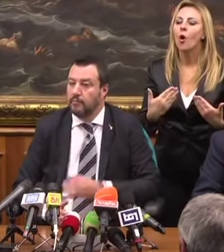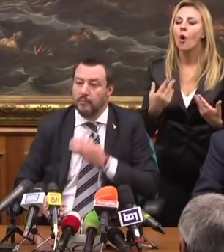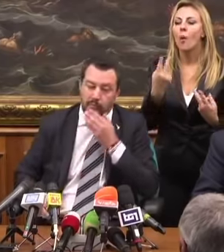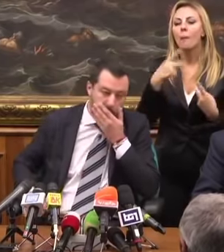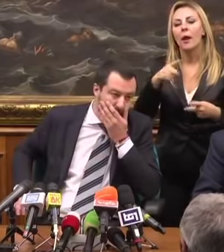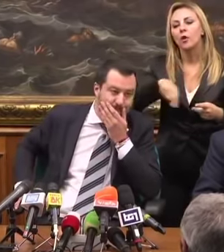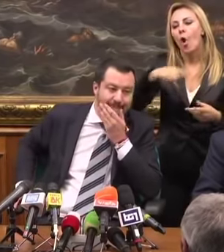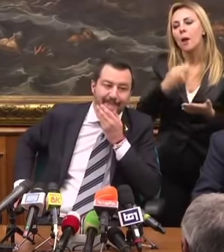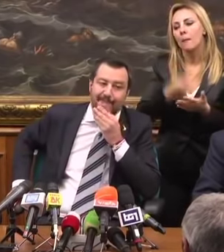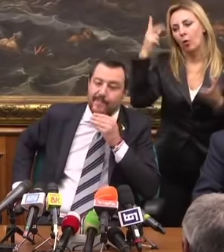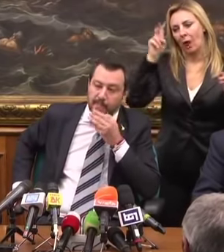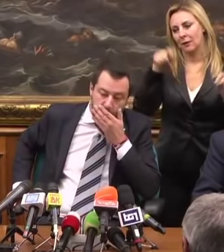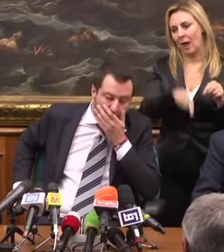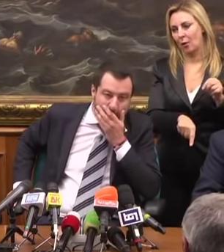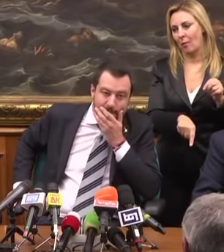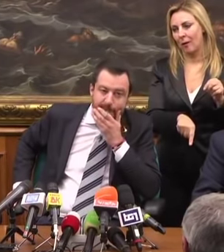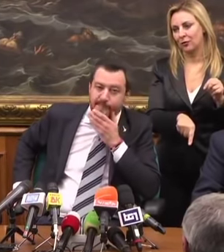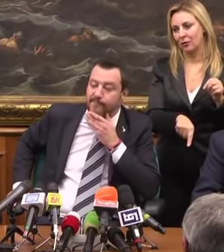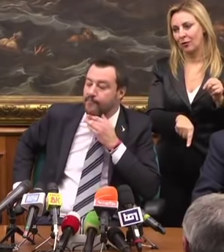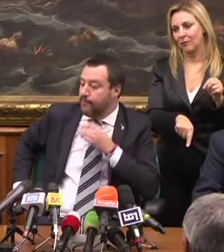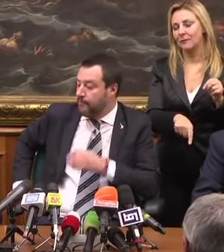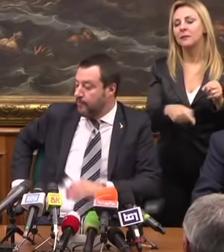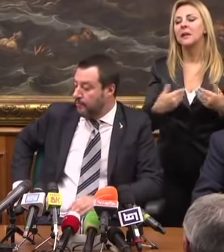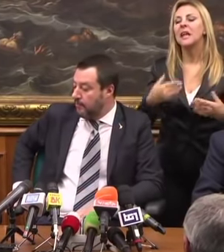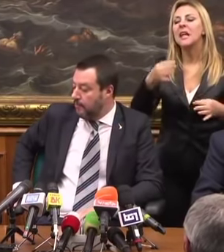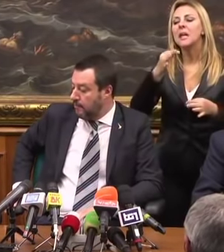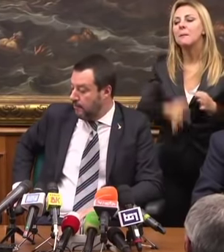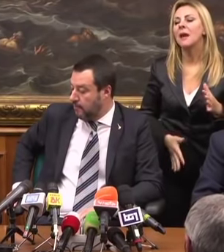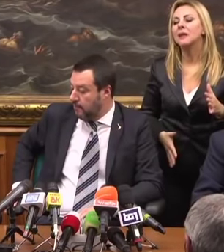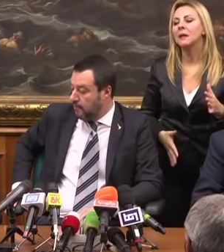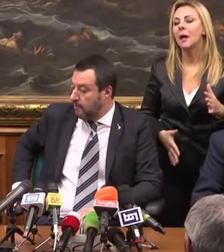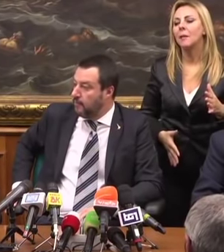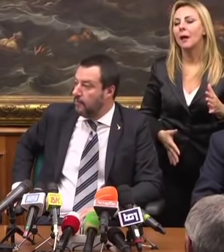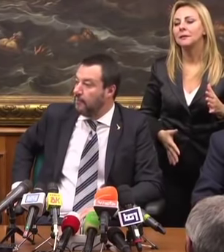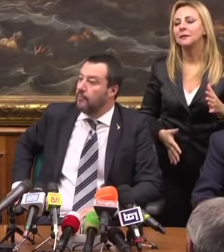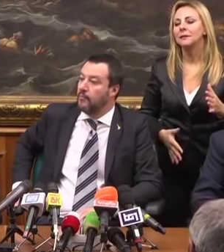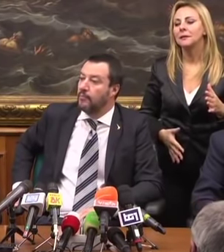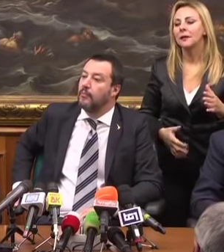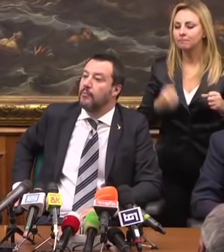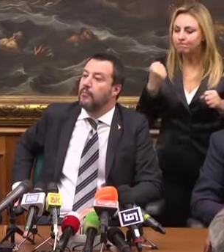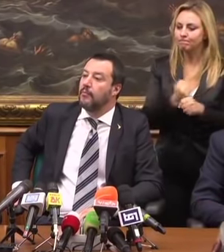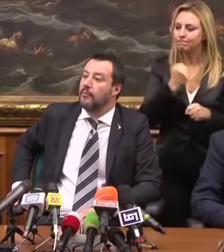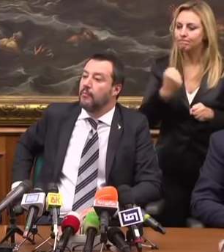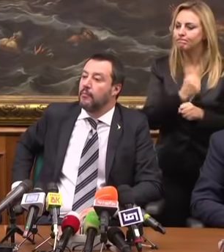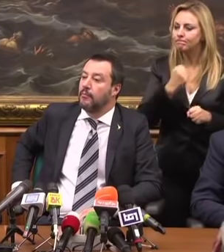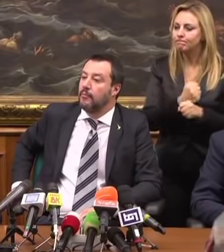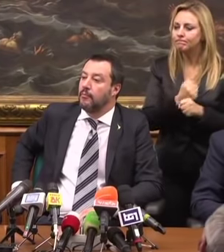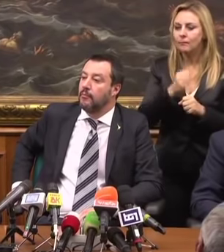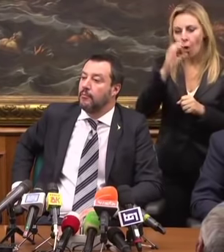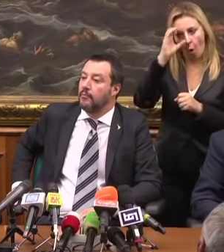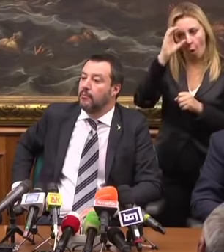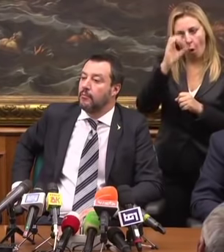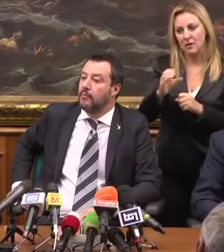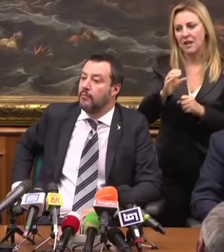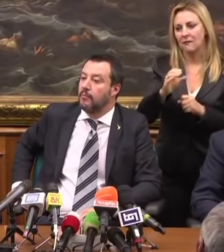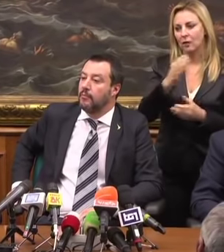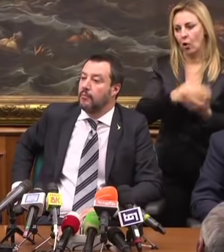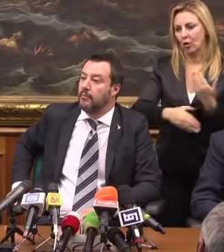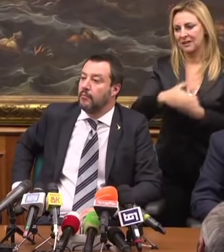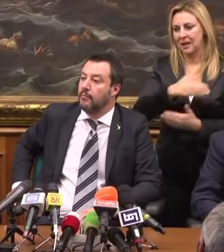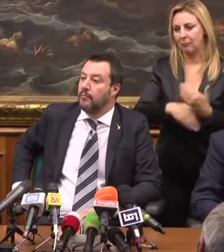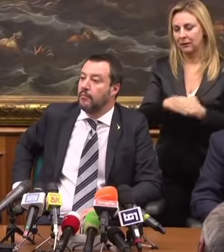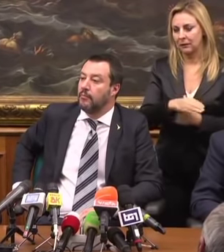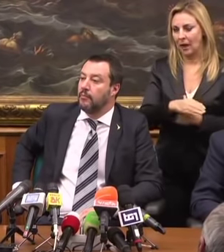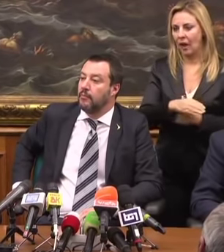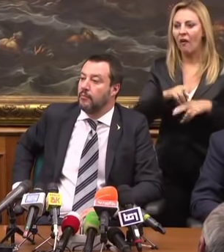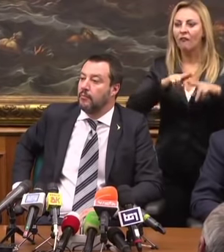per noi importante. Abbiamo immediatamente attivato quello che l'osservatorio sulla disabilità, che